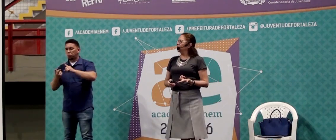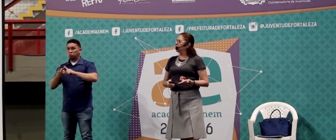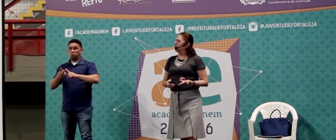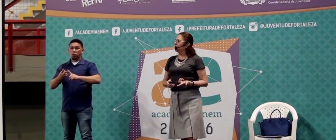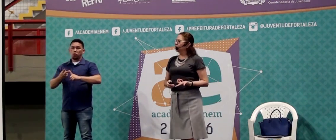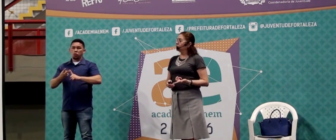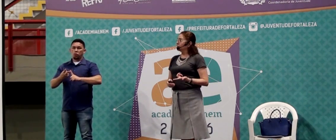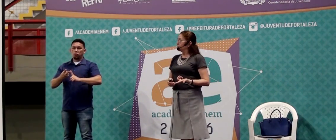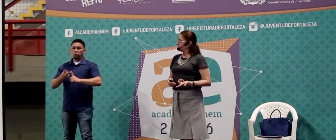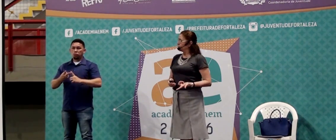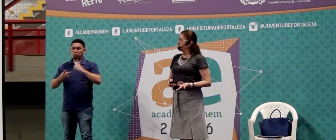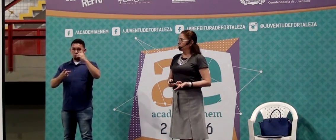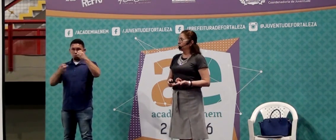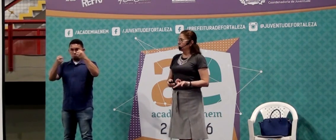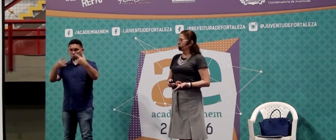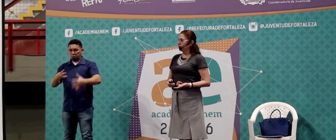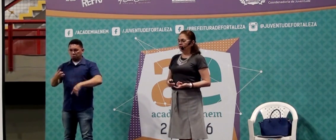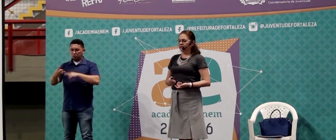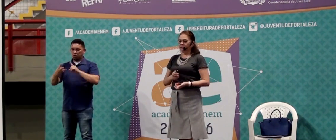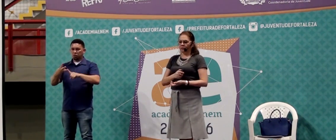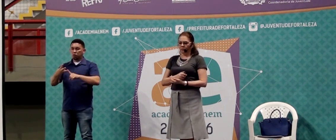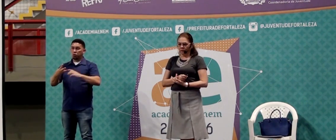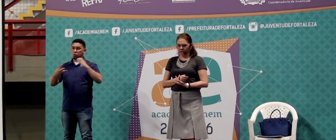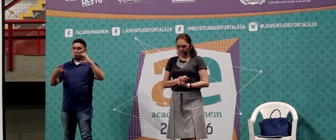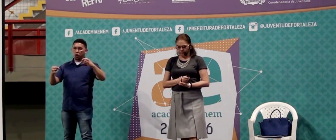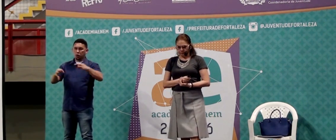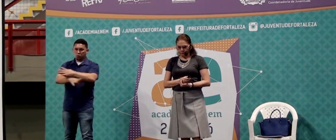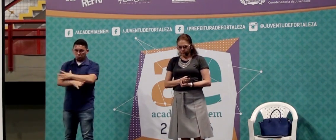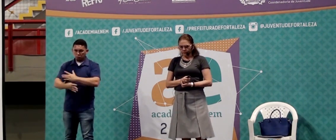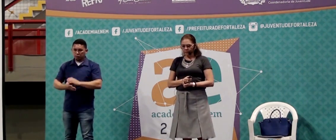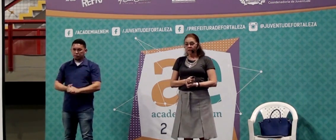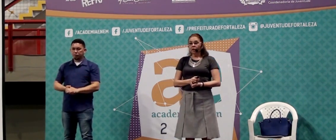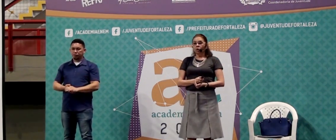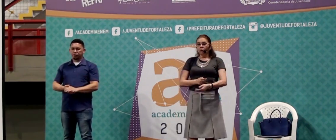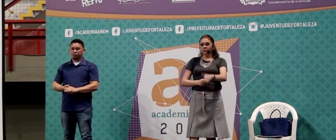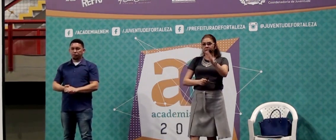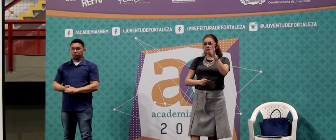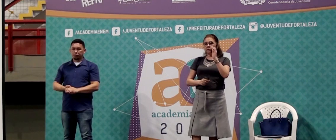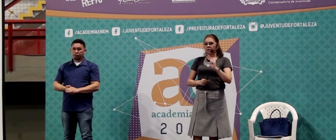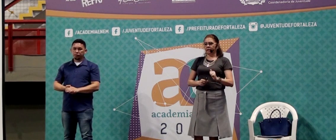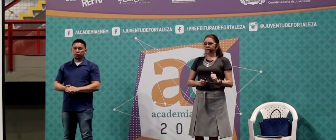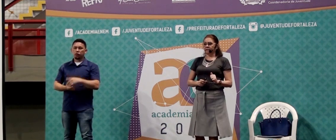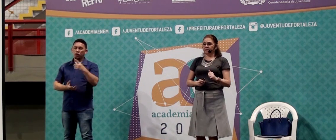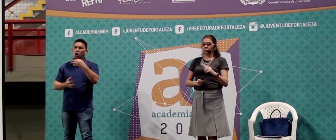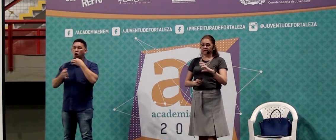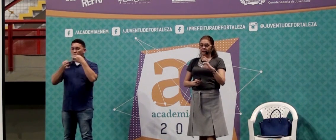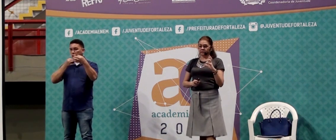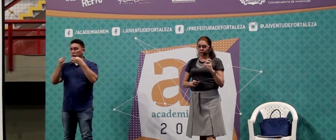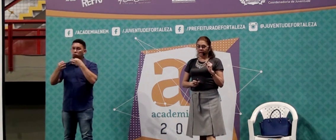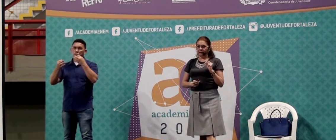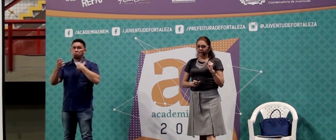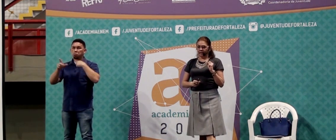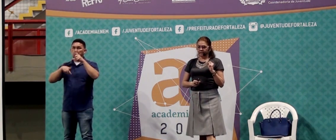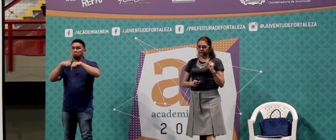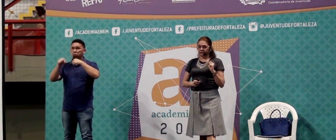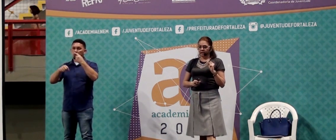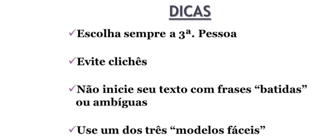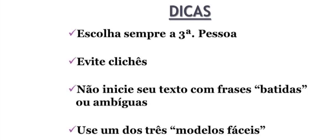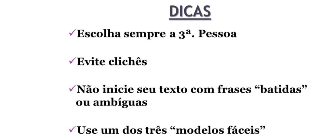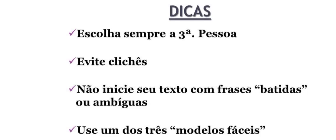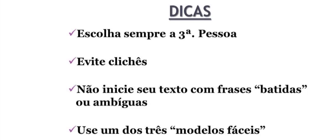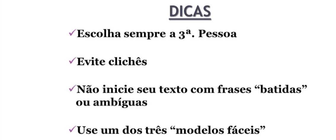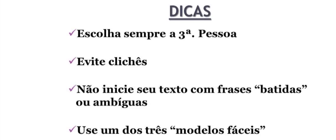faz o desenvolvimento e como se faz a conclusão. Outras dicas que eu selecionei